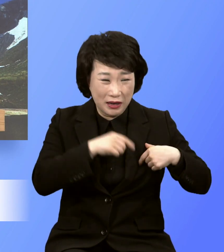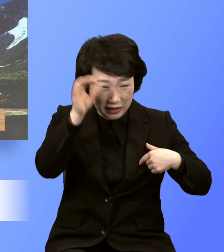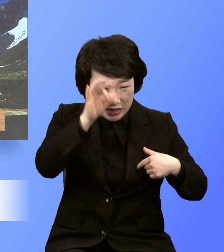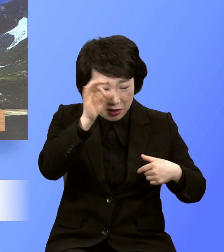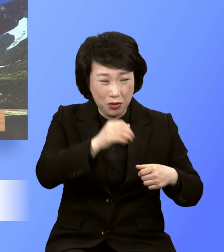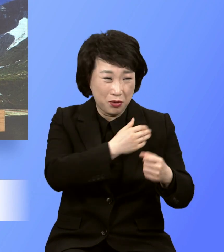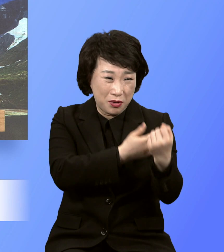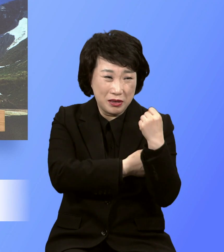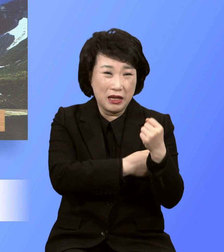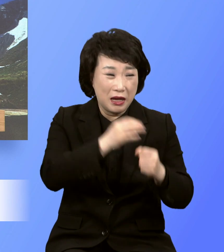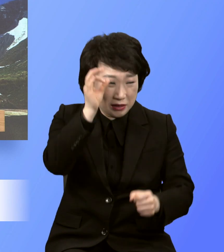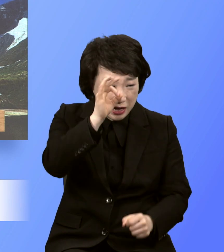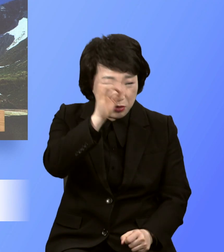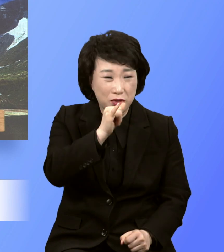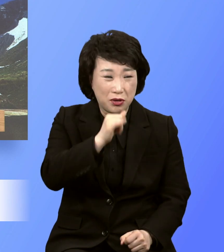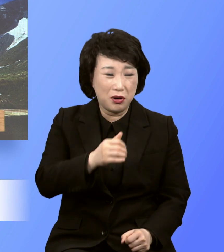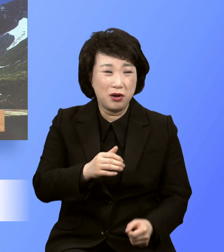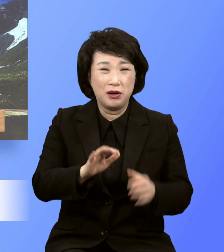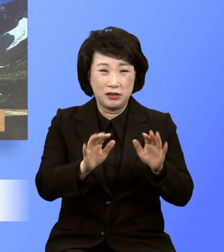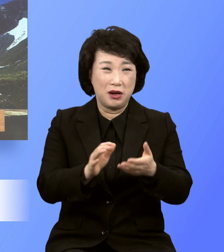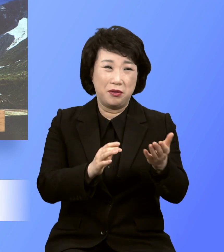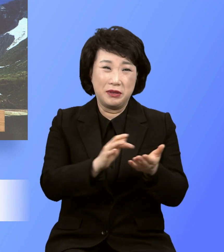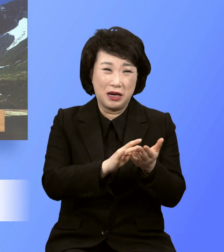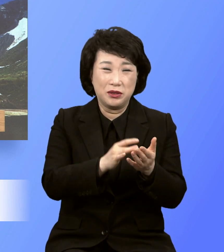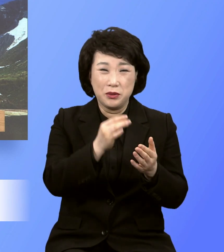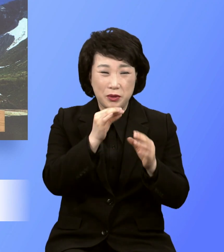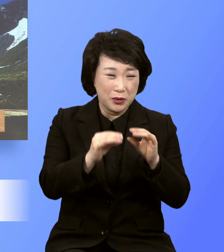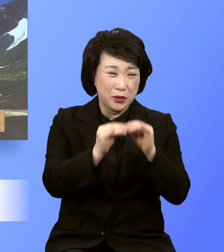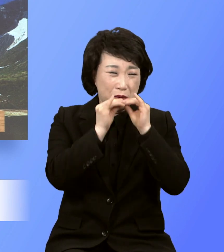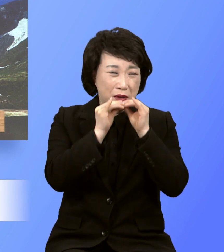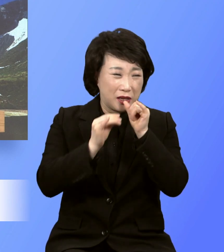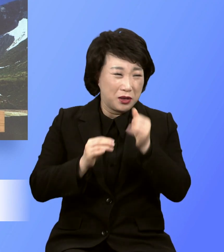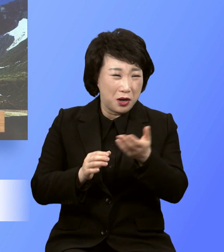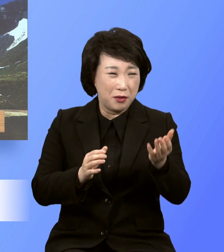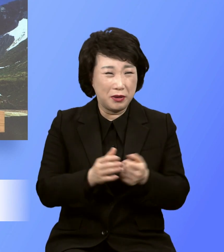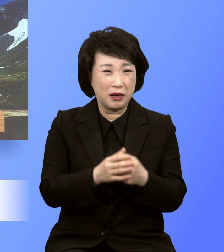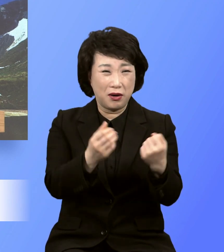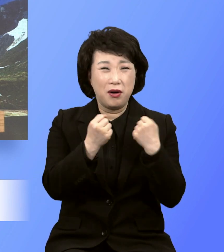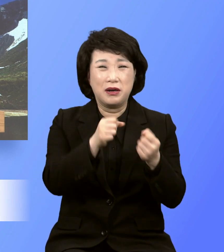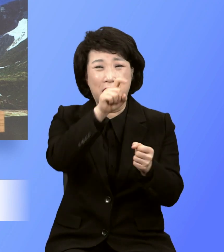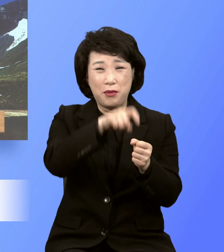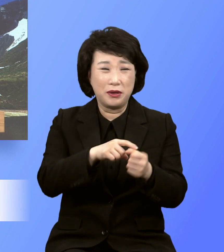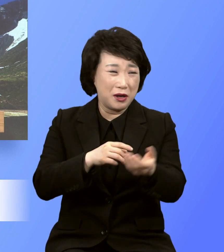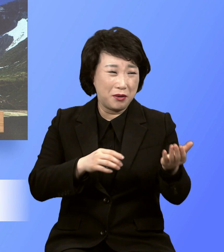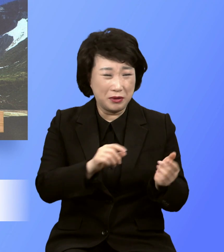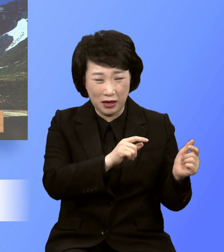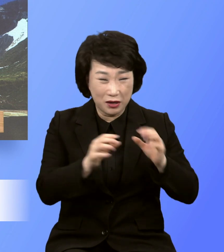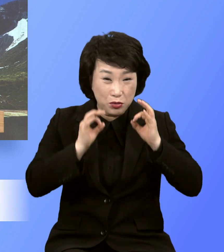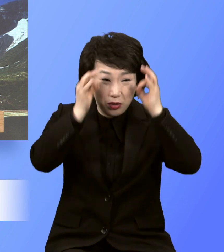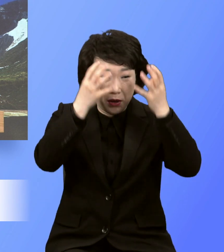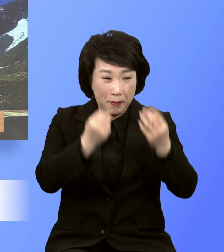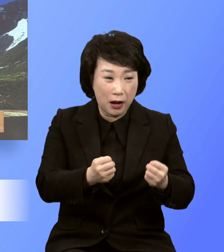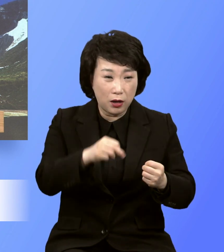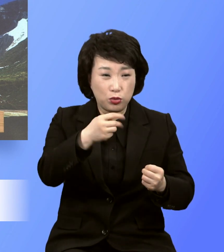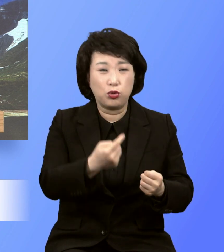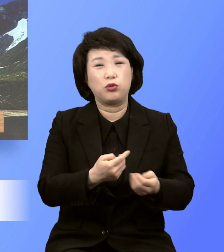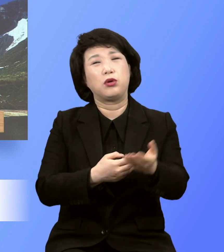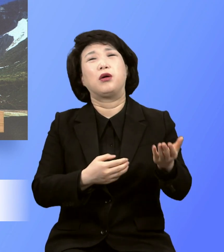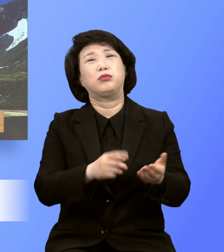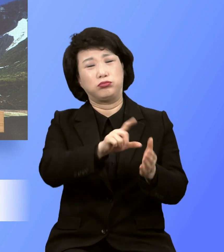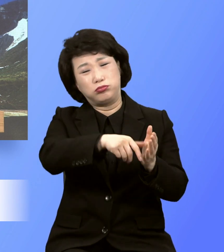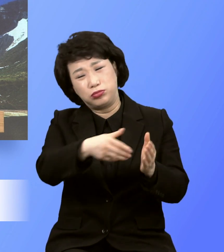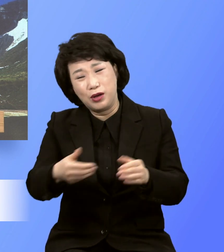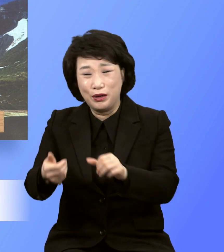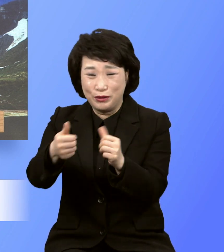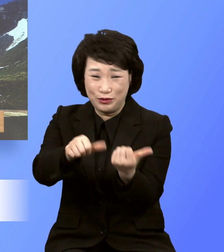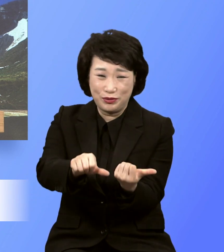매달리고 권세에 매달리고 보약에 매달리고 하여튼 건강해 보려고 몸부림을 쳐도